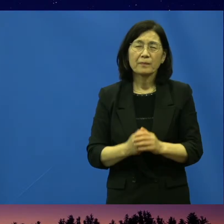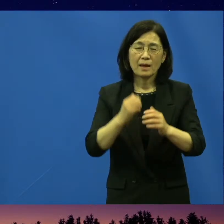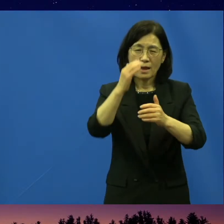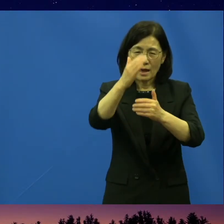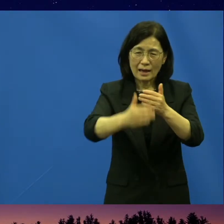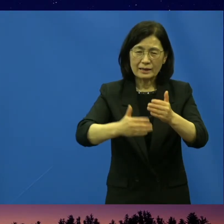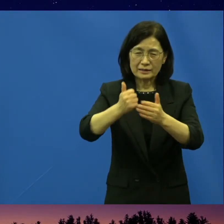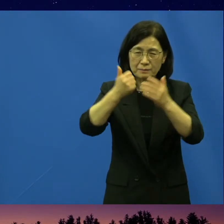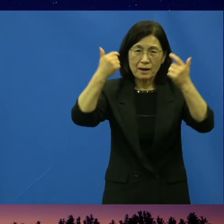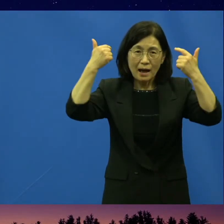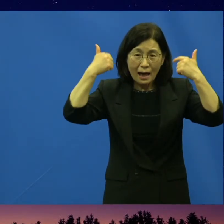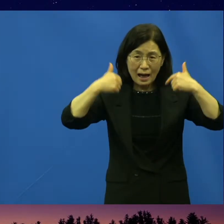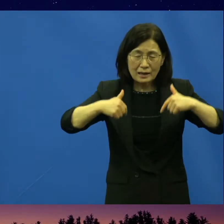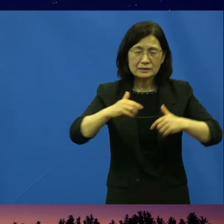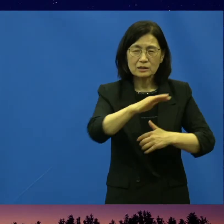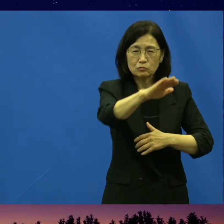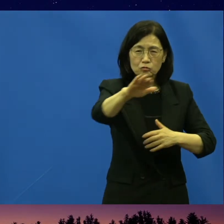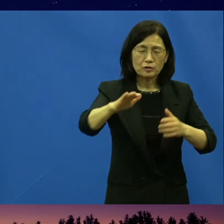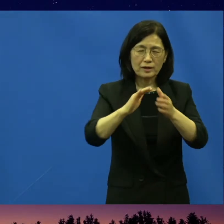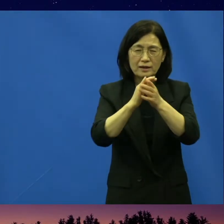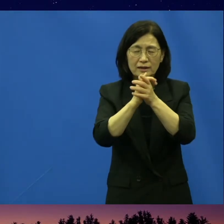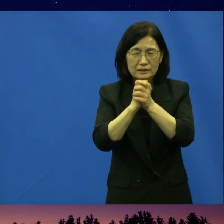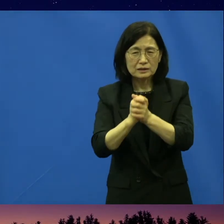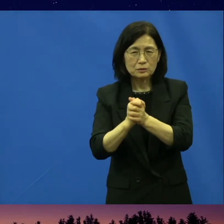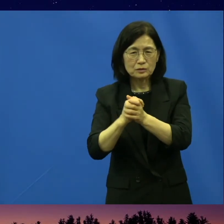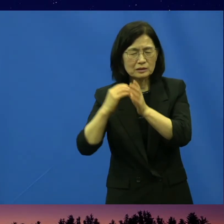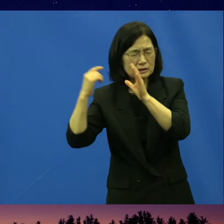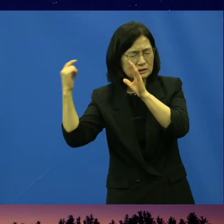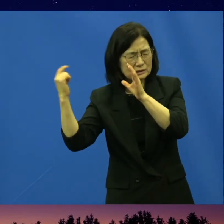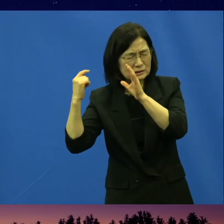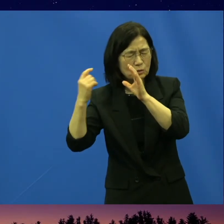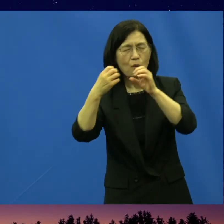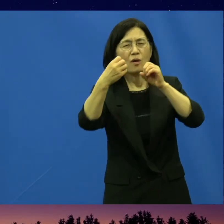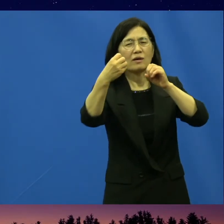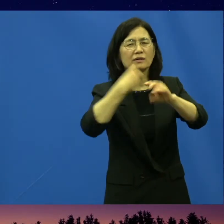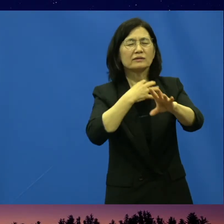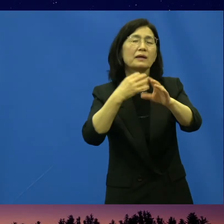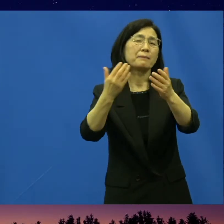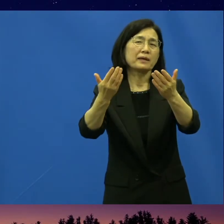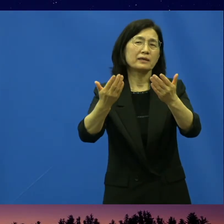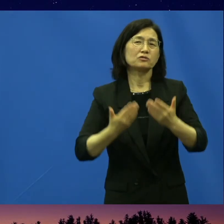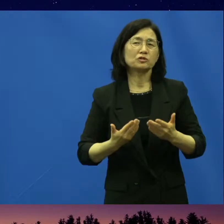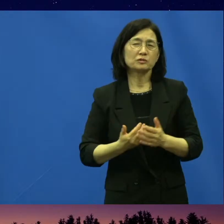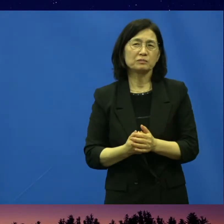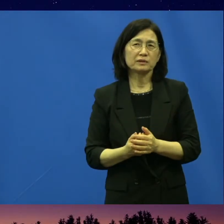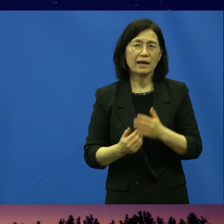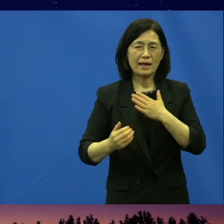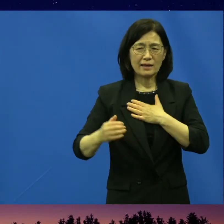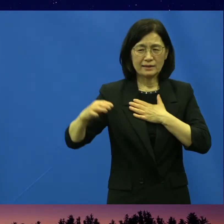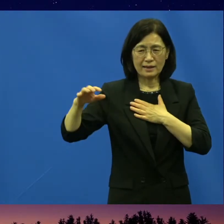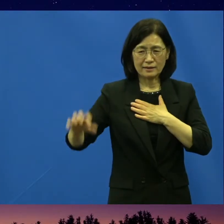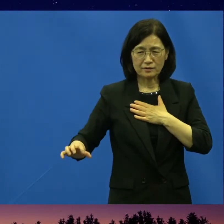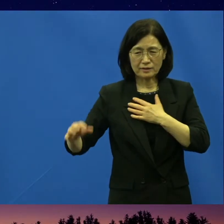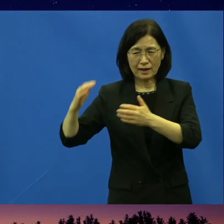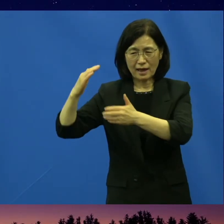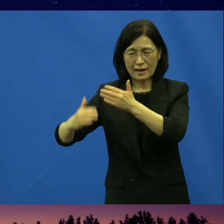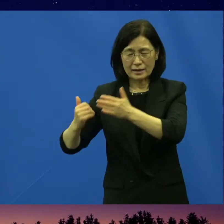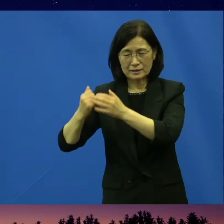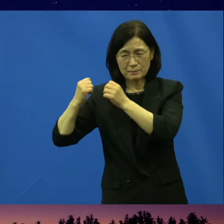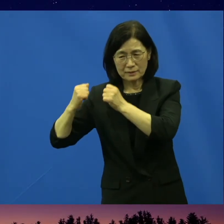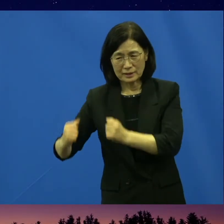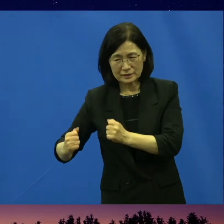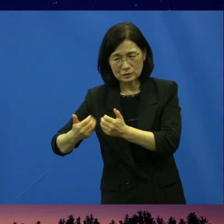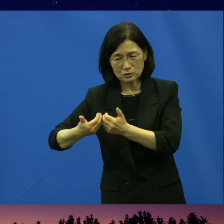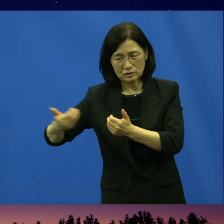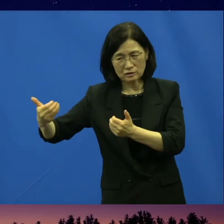하나님은 언제나 우리의 기도를 들으십니다. 우리 곁에 계십니다. 우리를 떠나지